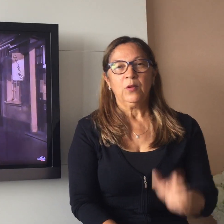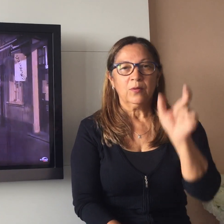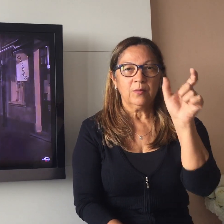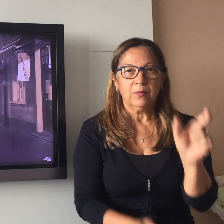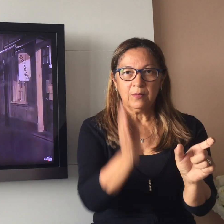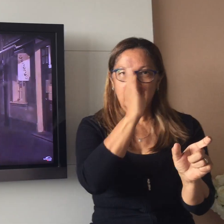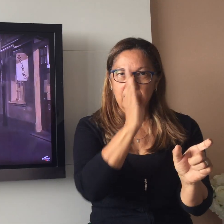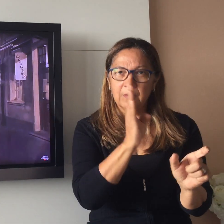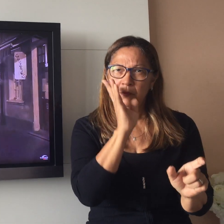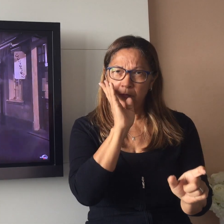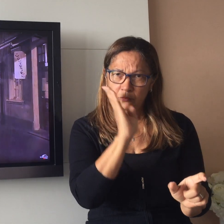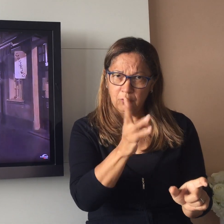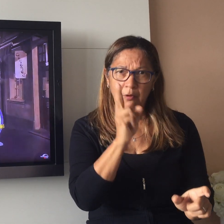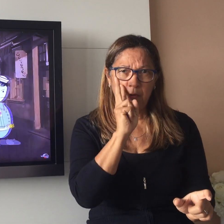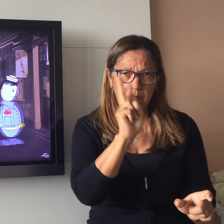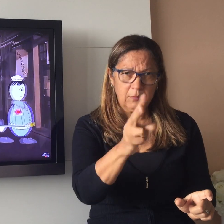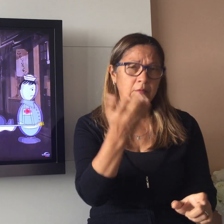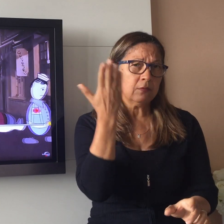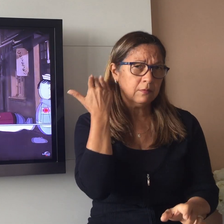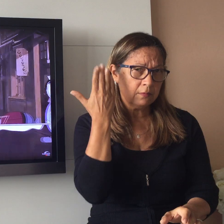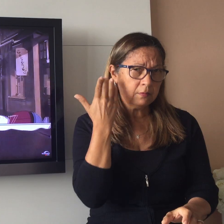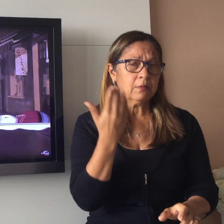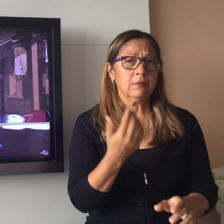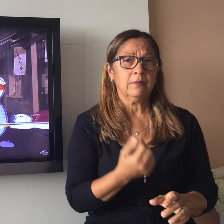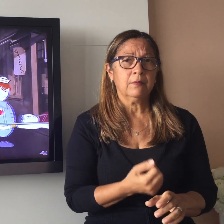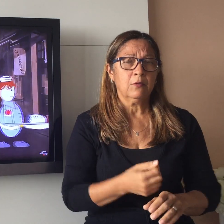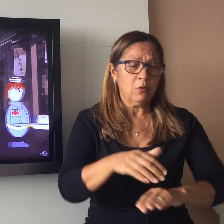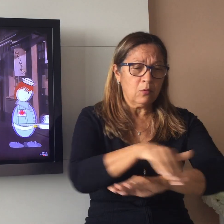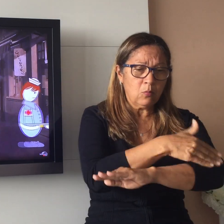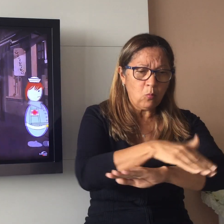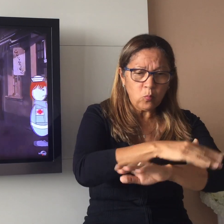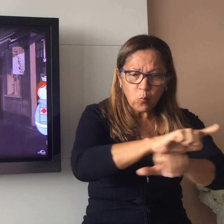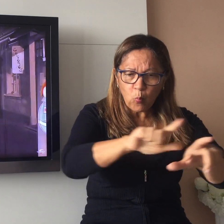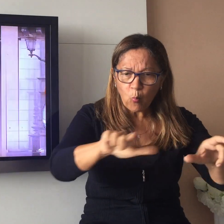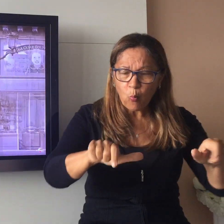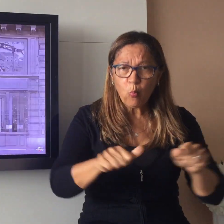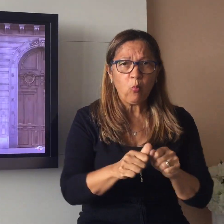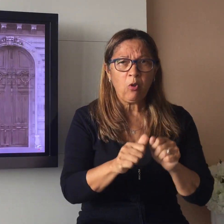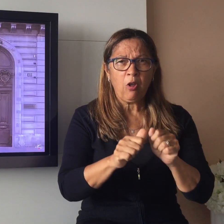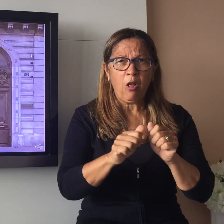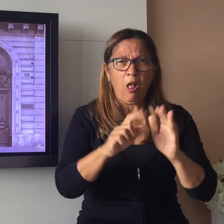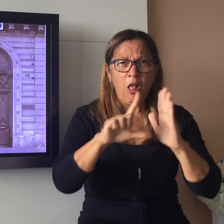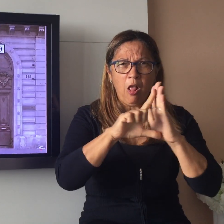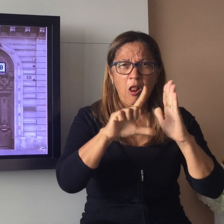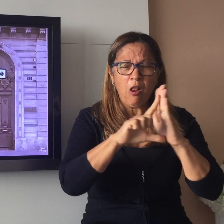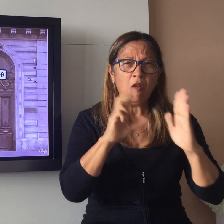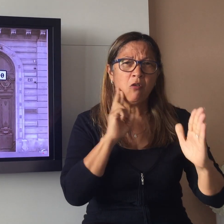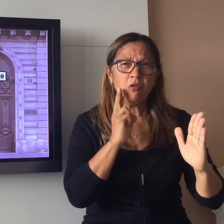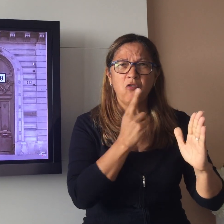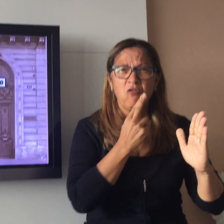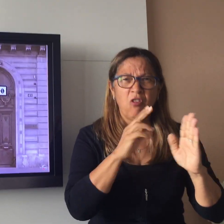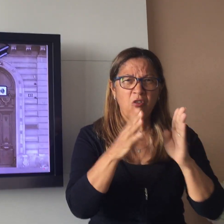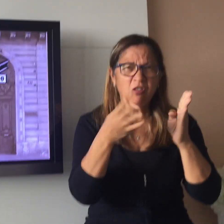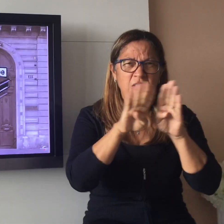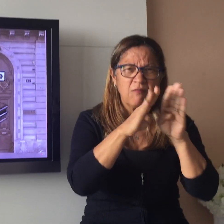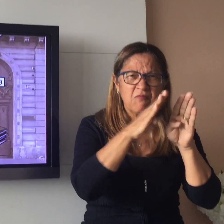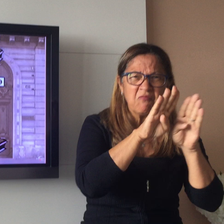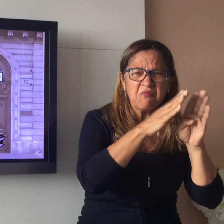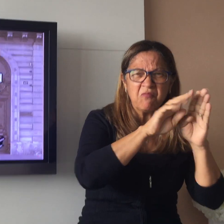O brasileiro já viu esse filme. Ruas vazias, lojas e restaurantes